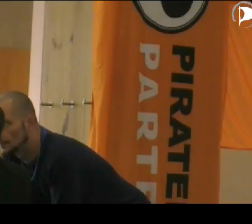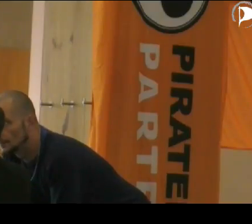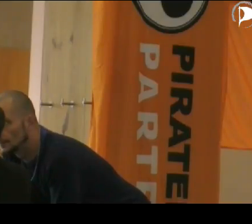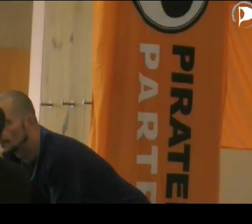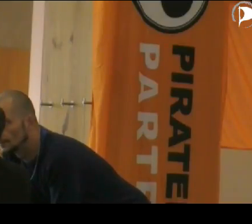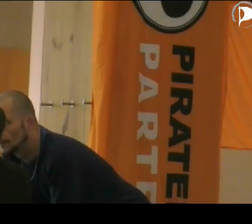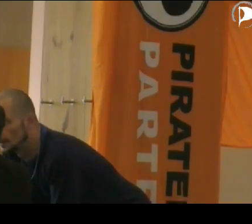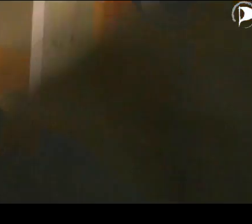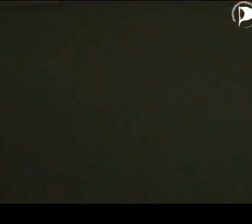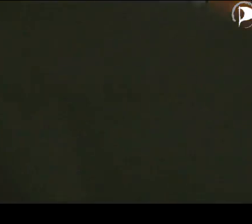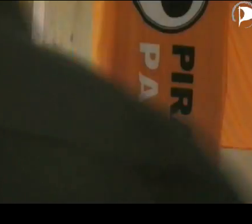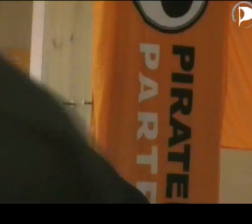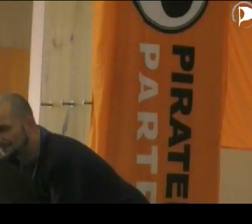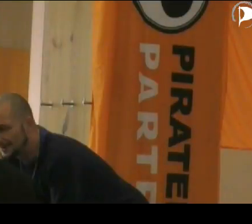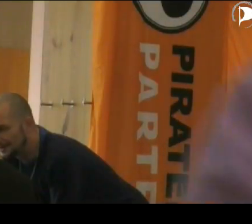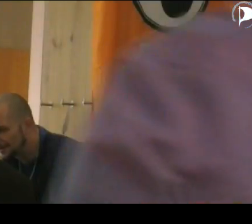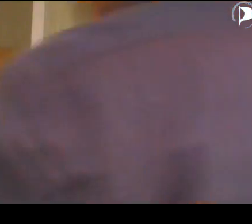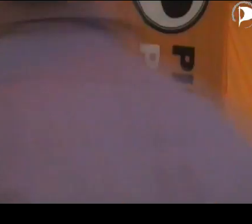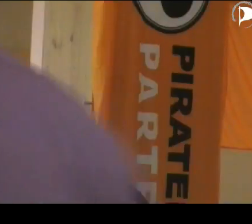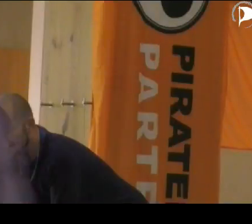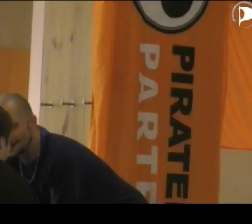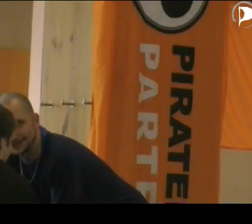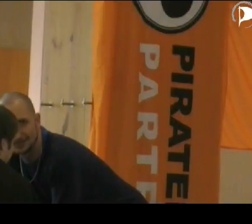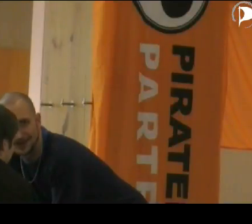ja und zwar mit dem 1